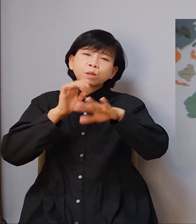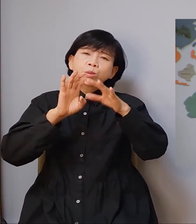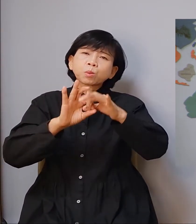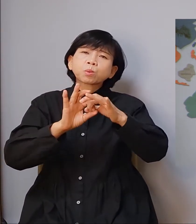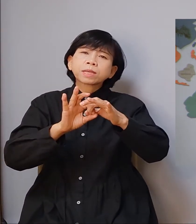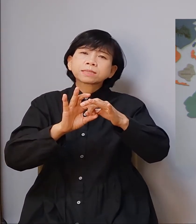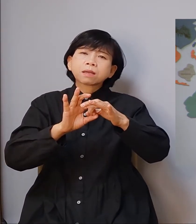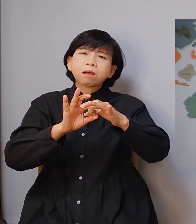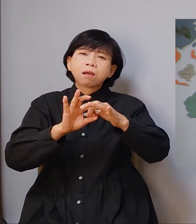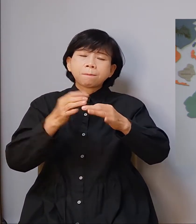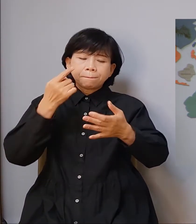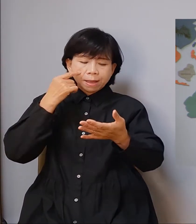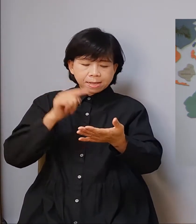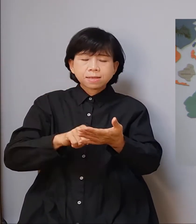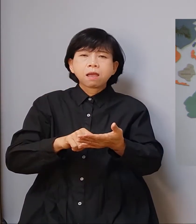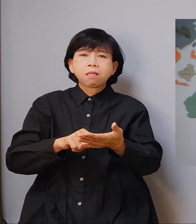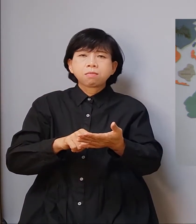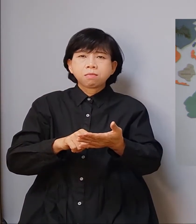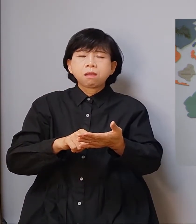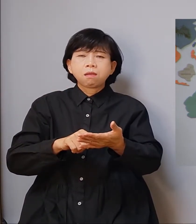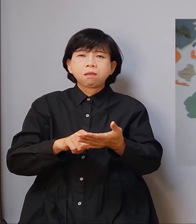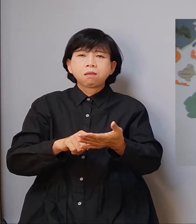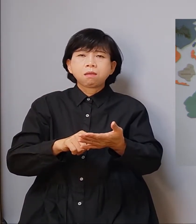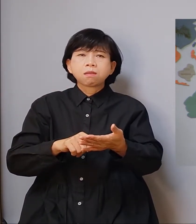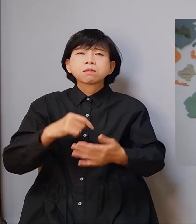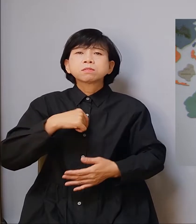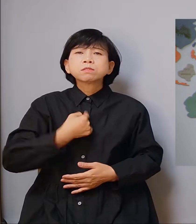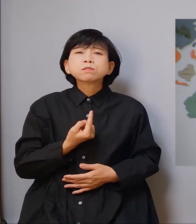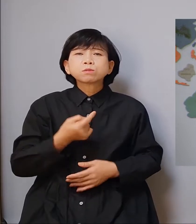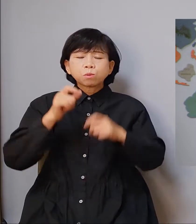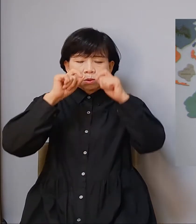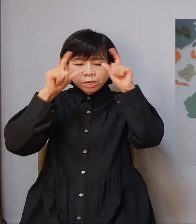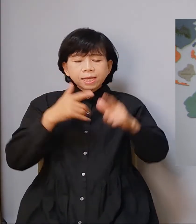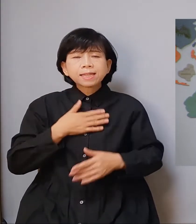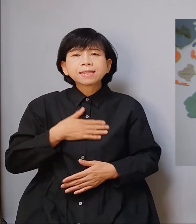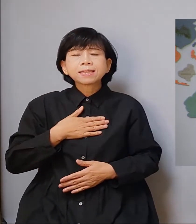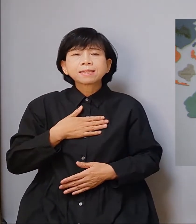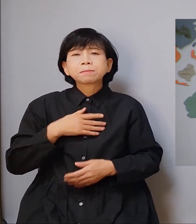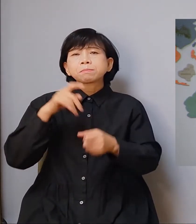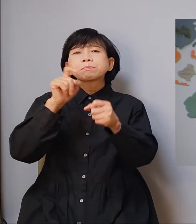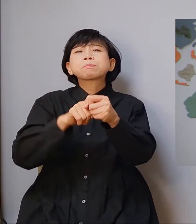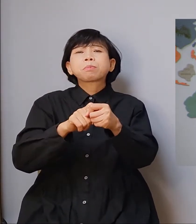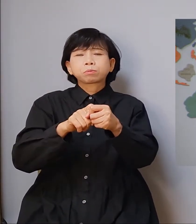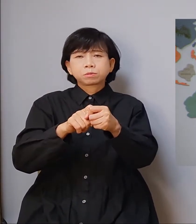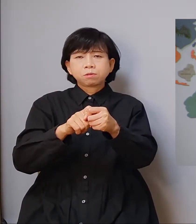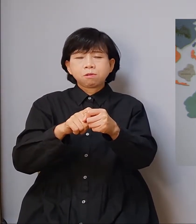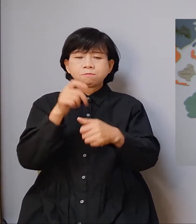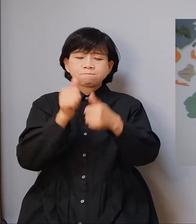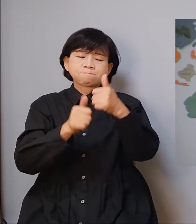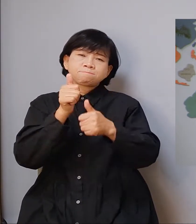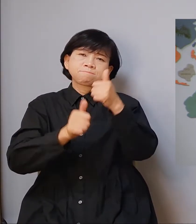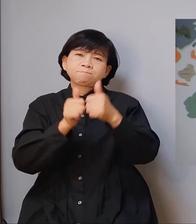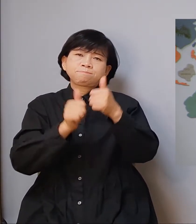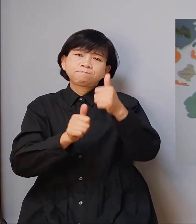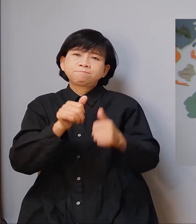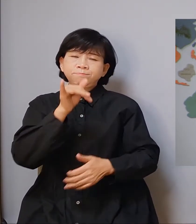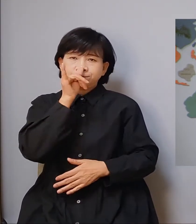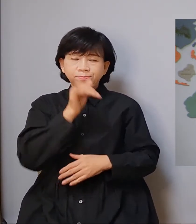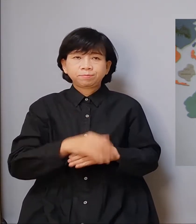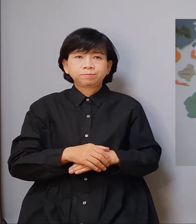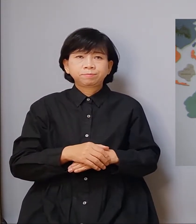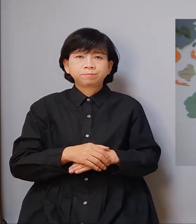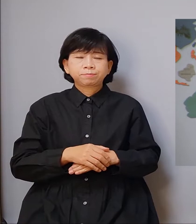차 들어 있는지 하나님은 일부러 테스트 하신다는 거죠. 하나님은